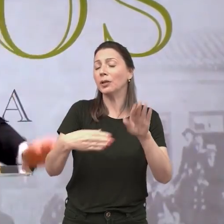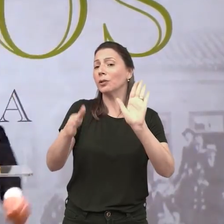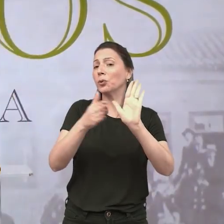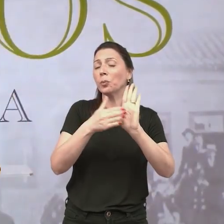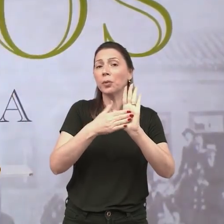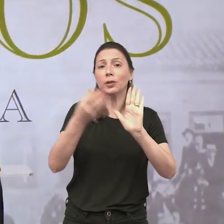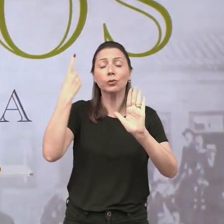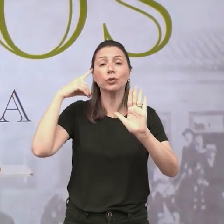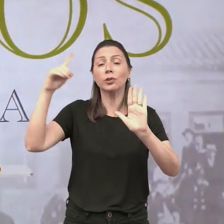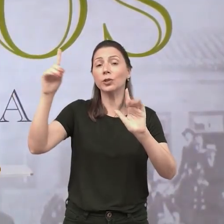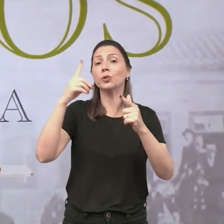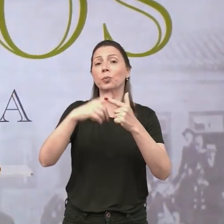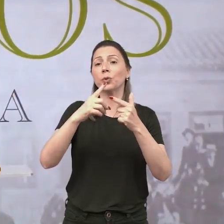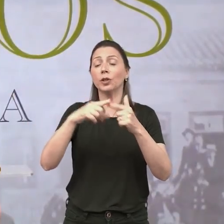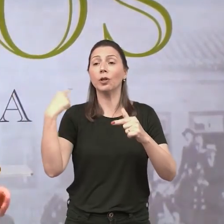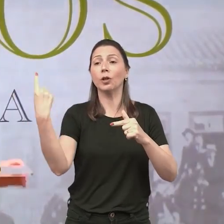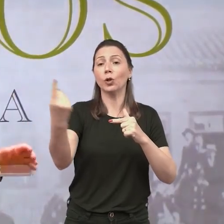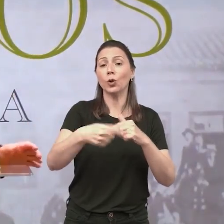você dependa mais de Deus.